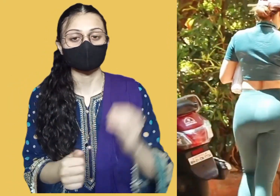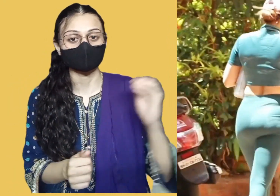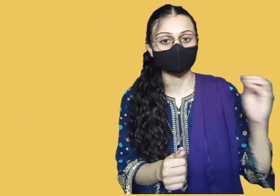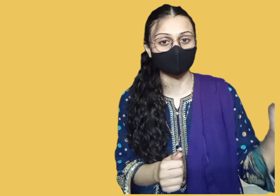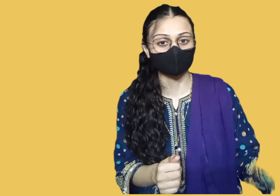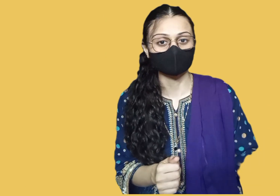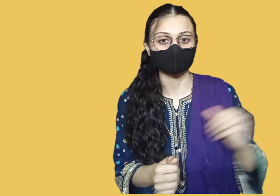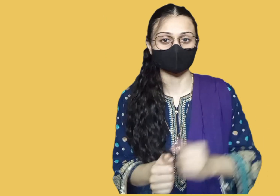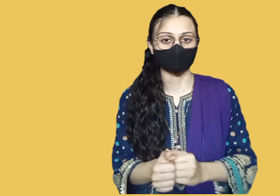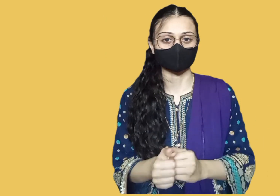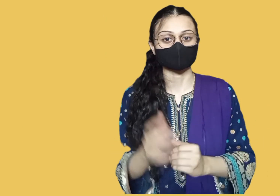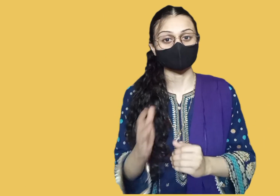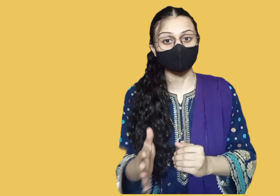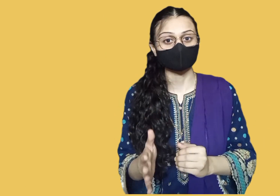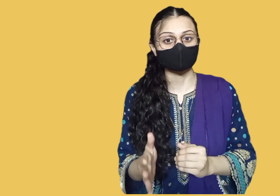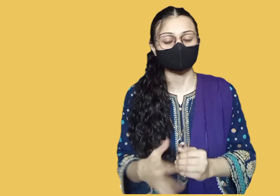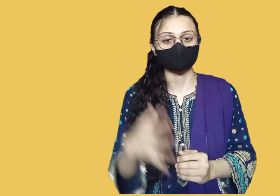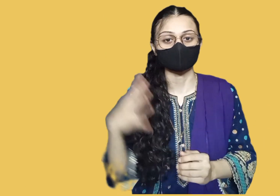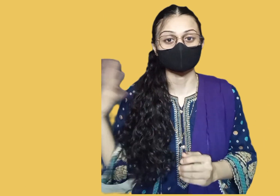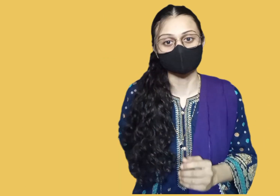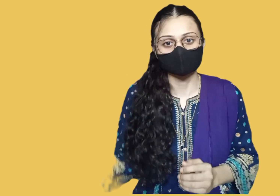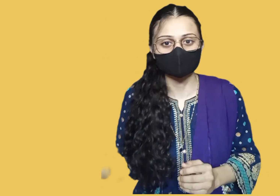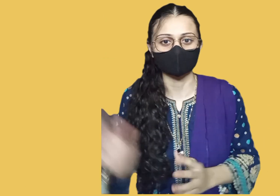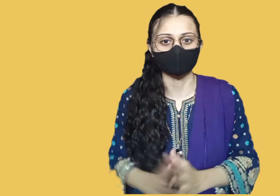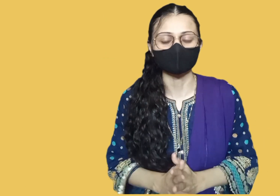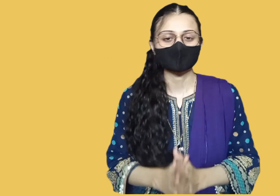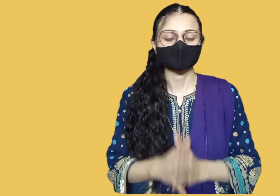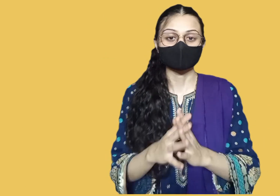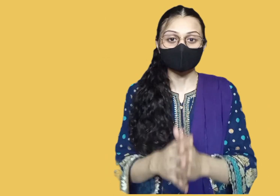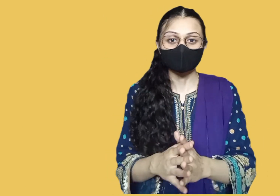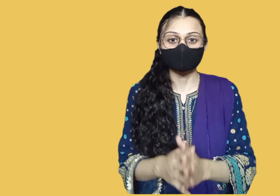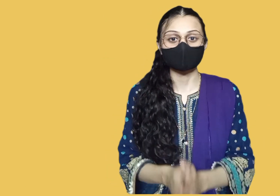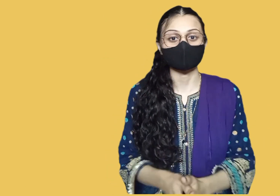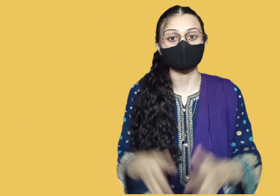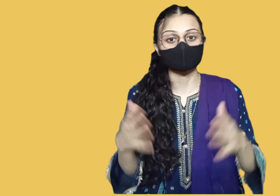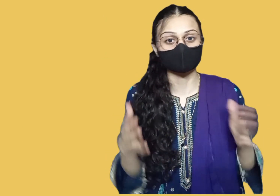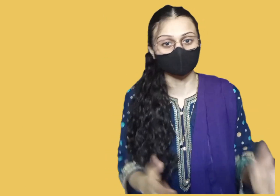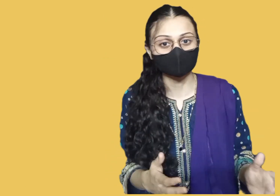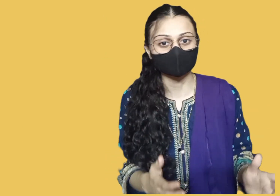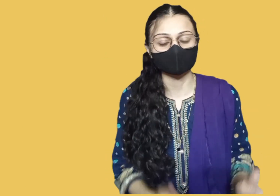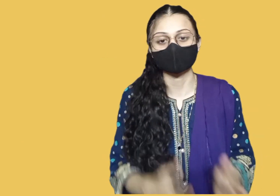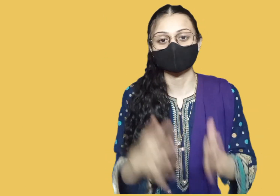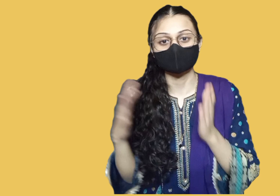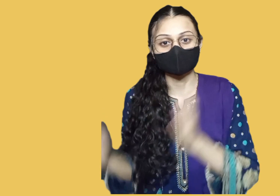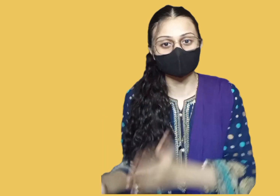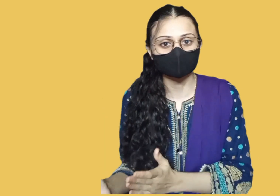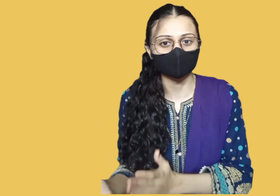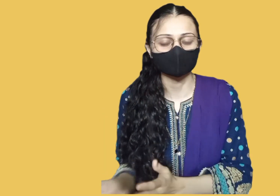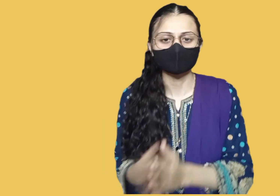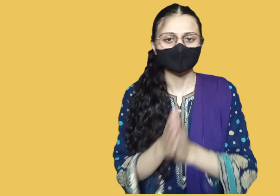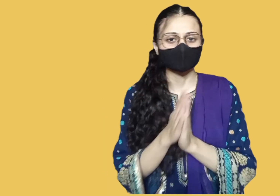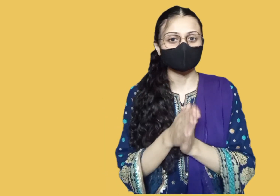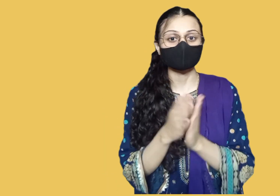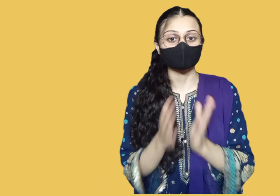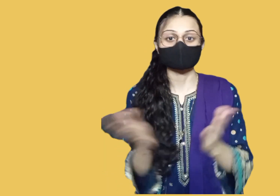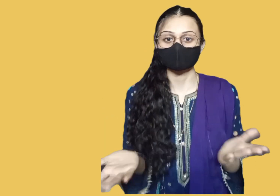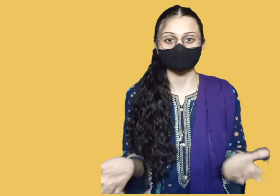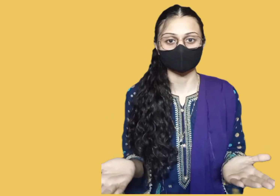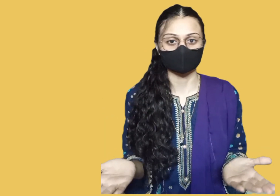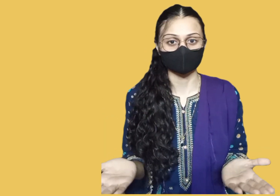वो अभी एयरपोर्ट पर जाएगा, या ये एक्टर जो है वो अभी रेस्टोरेंट जाएगा, या ये एक्टर जो है वो अभी जॉगिंग करने निकलेगा, अभी जिम जाएगा, इनको कैसे पता लग जाता